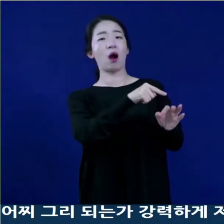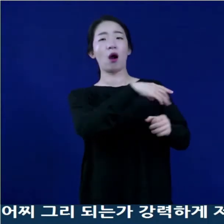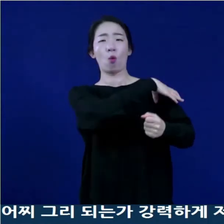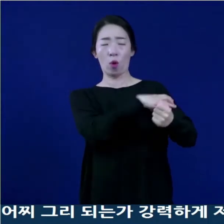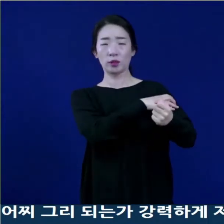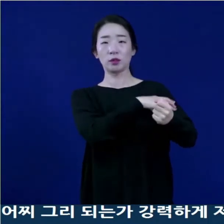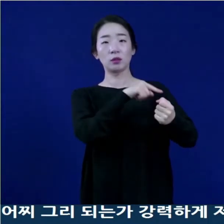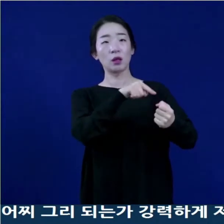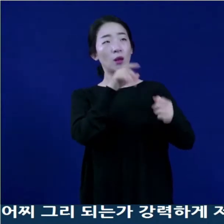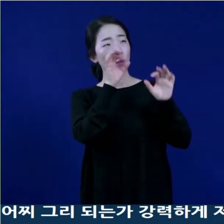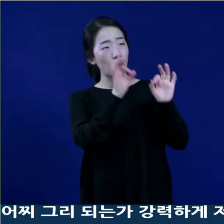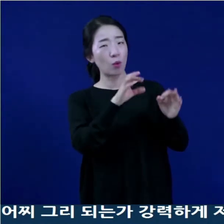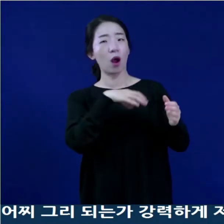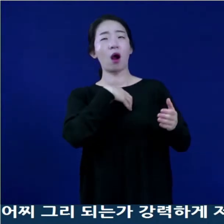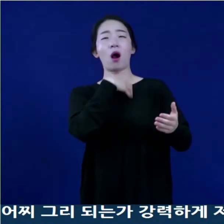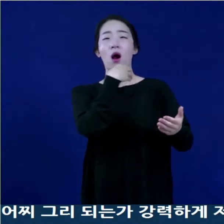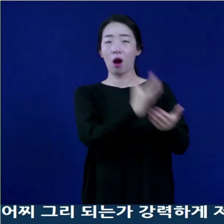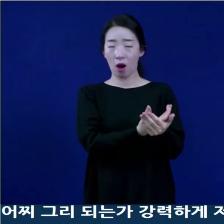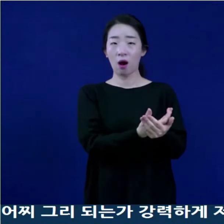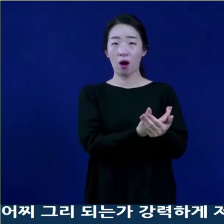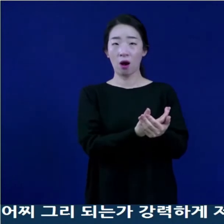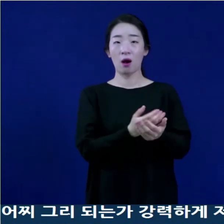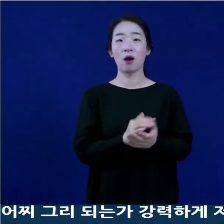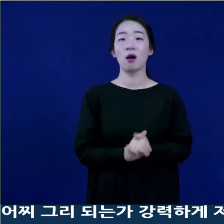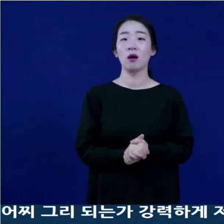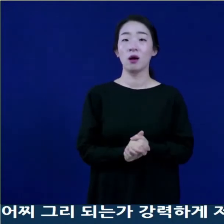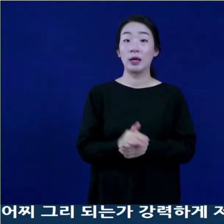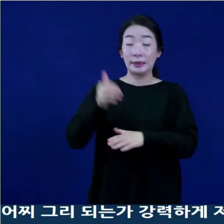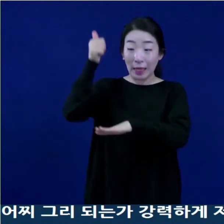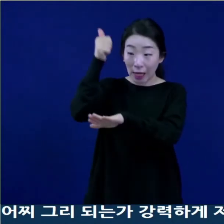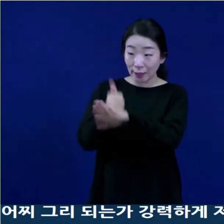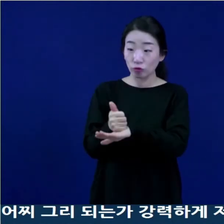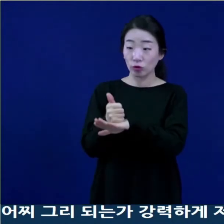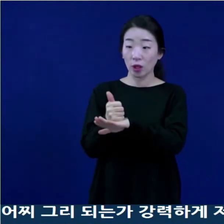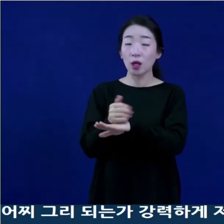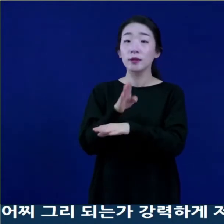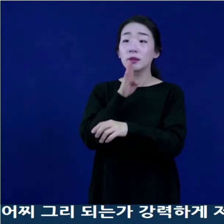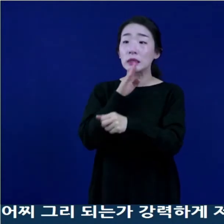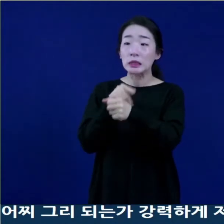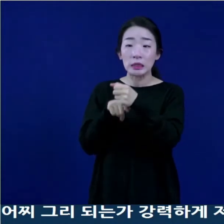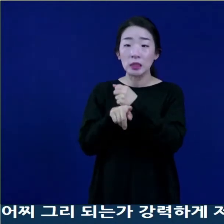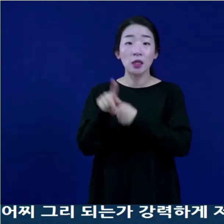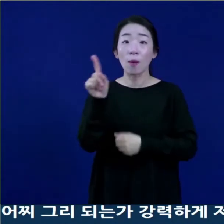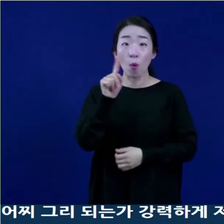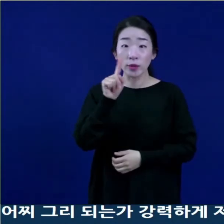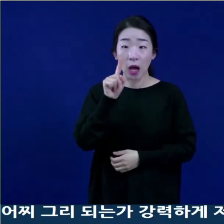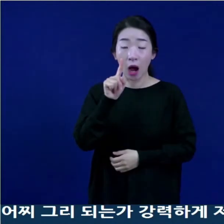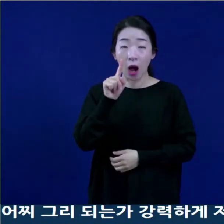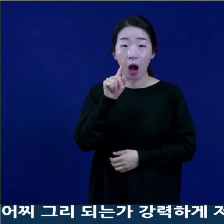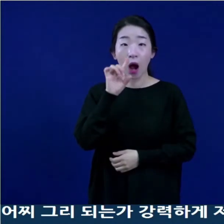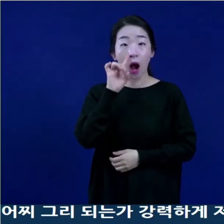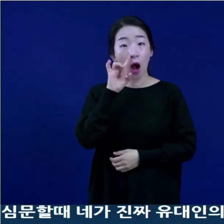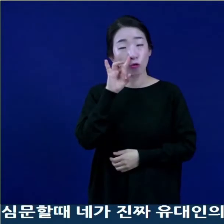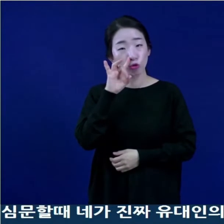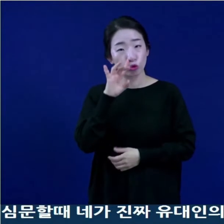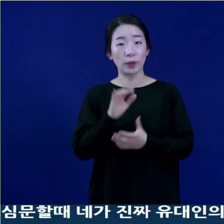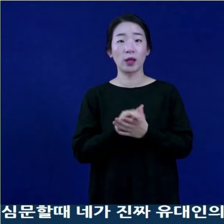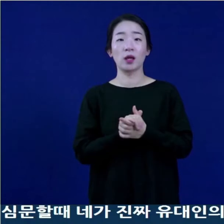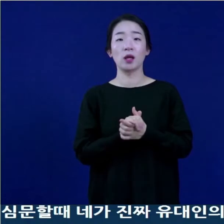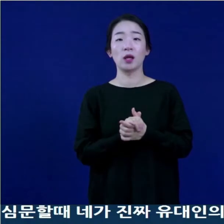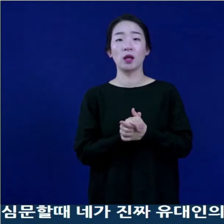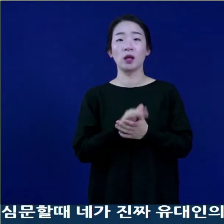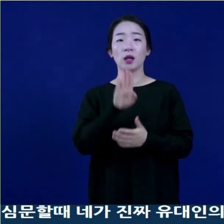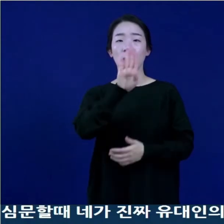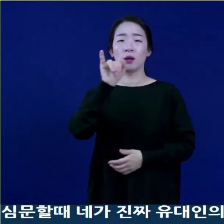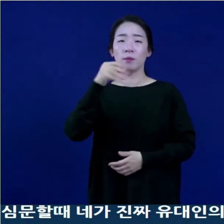받는 겁니다. 그래서 나중에는 물어봐요. 진리가 무엇이냐 이렇게 물어보죠. 진리 자체이신 예수님